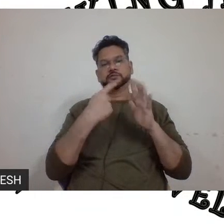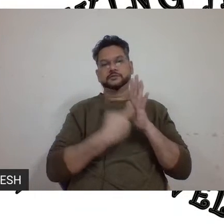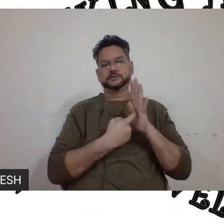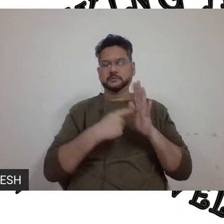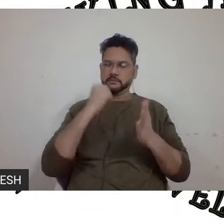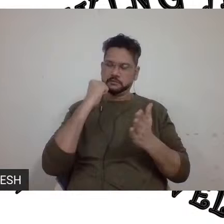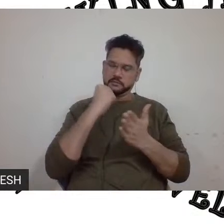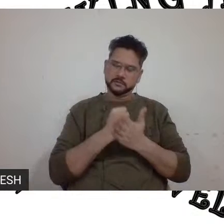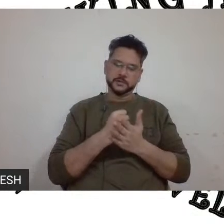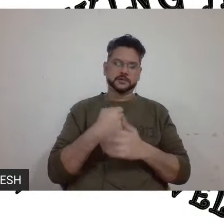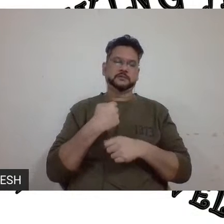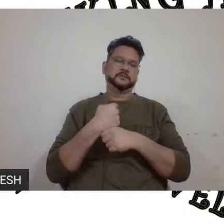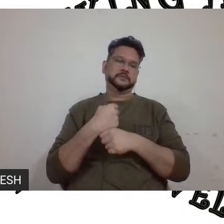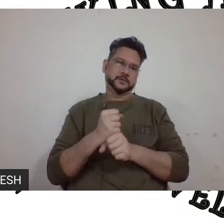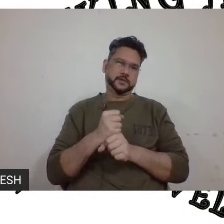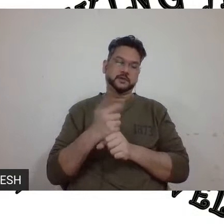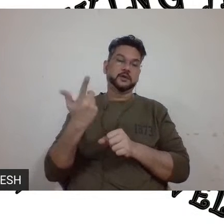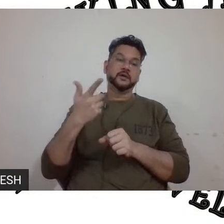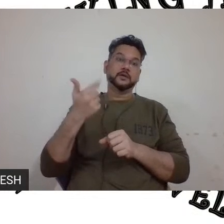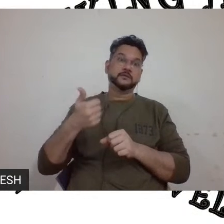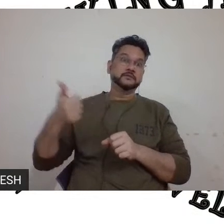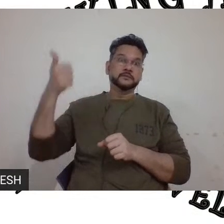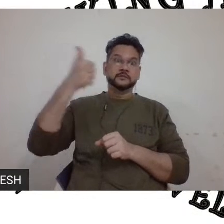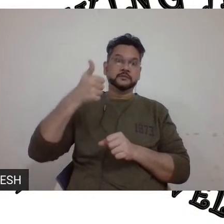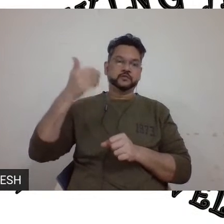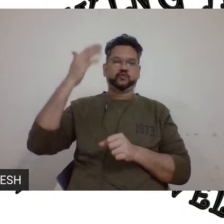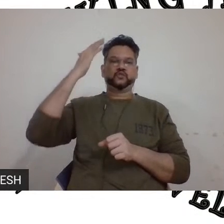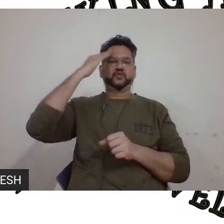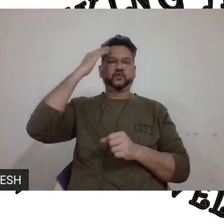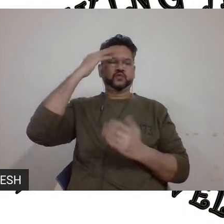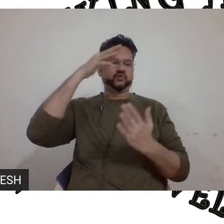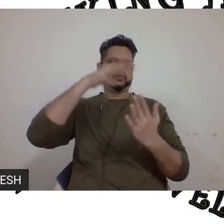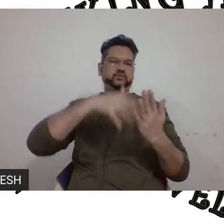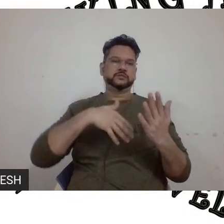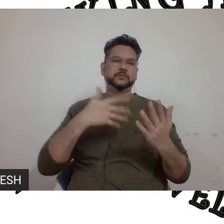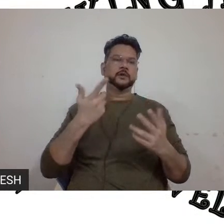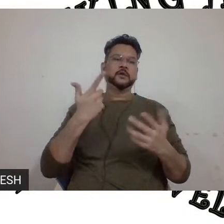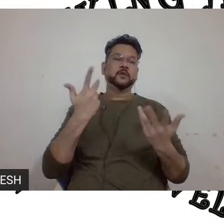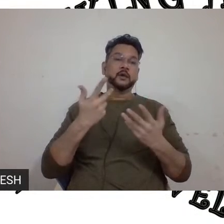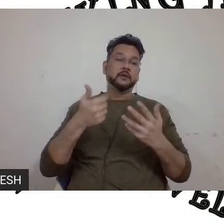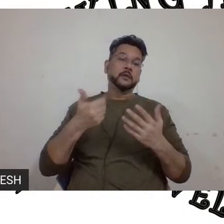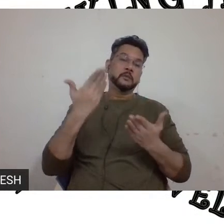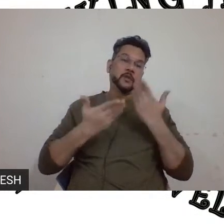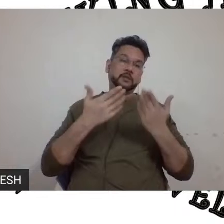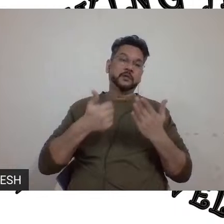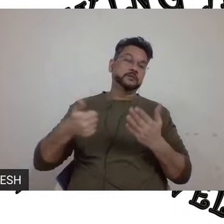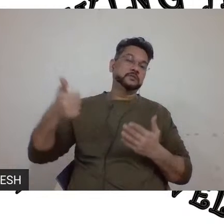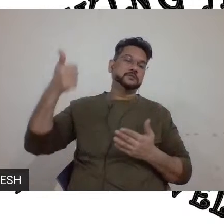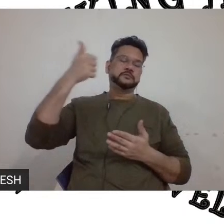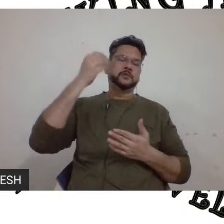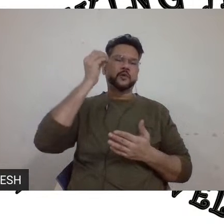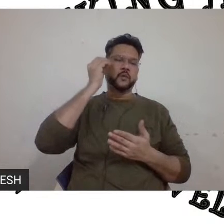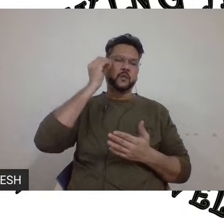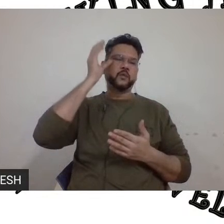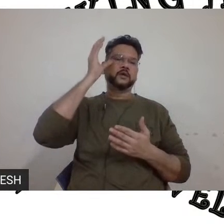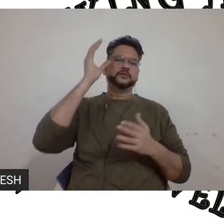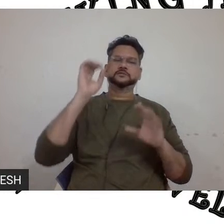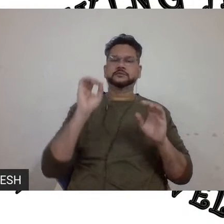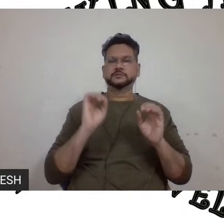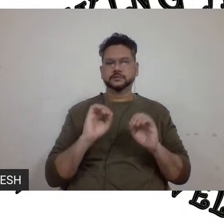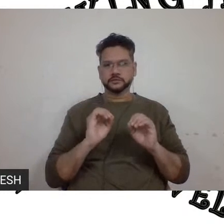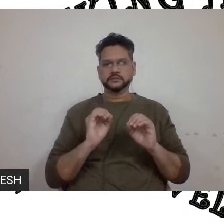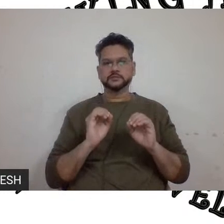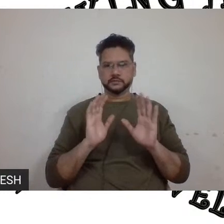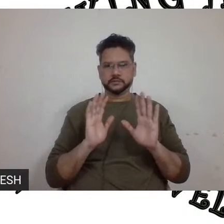ऑफिशियल्स को भी क्लियर होता रहे, क्योंकि उनको कई बार अवेयरनेस ही नहीं होती है। थर्ड चीज पे बात करूंगा,